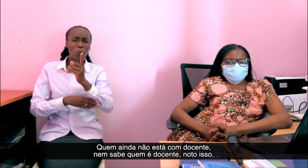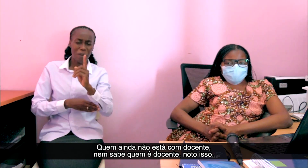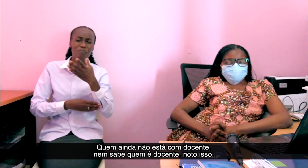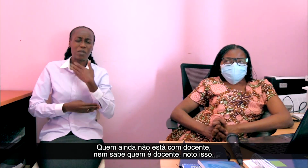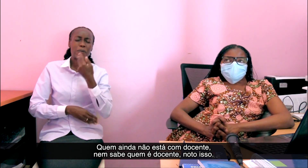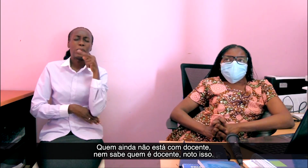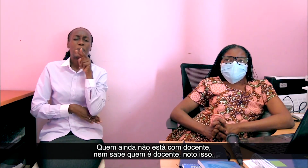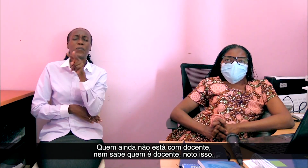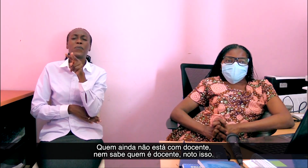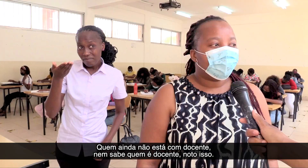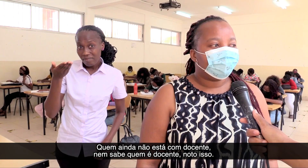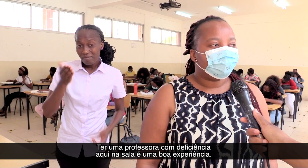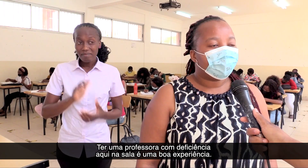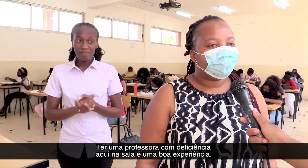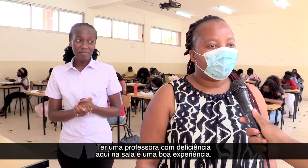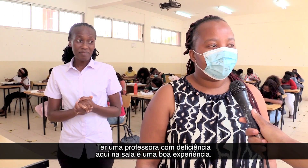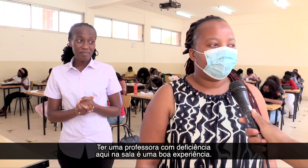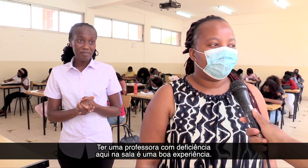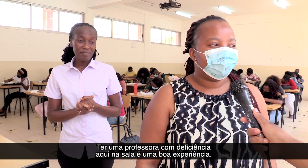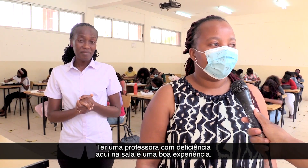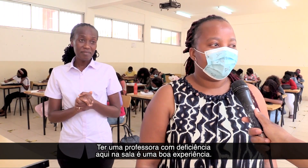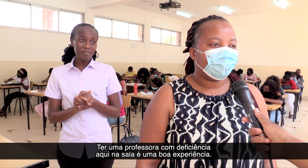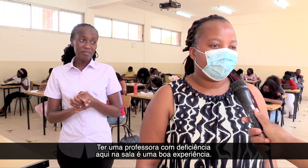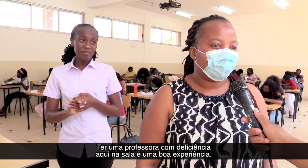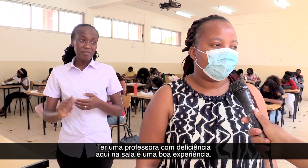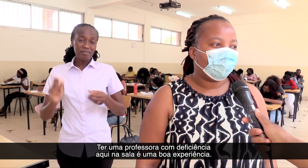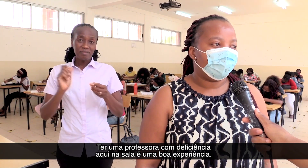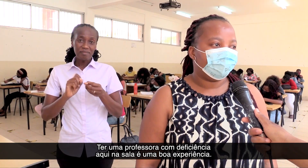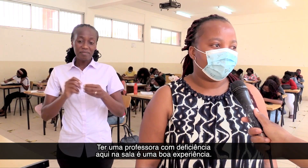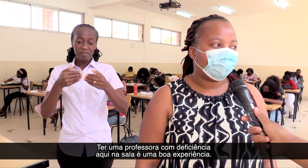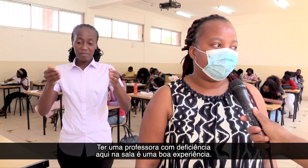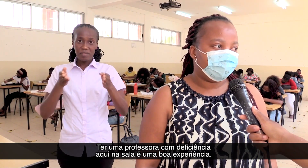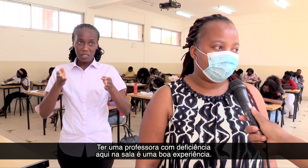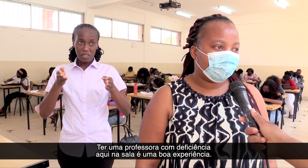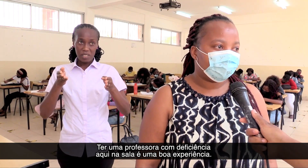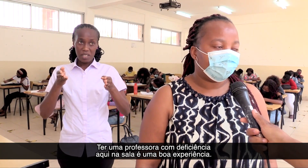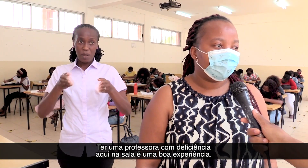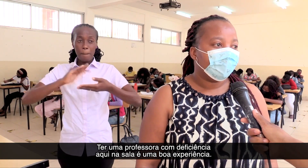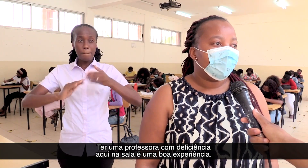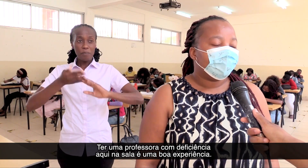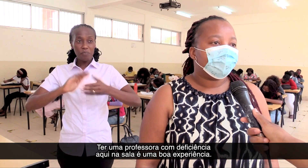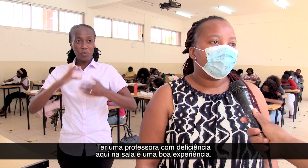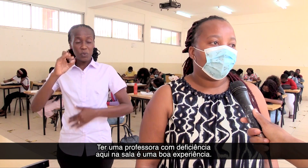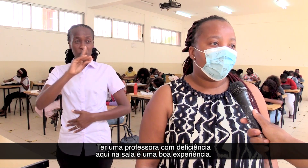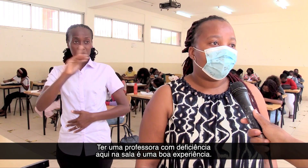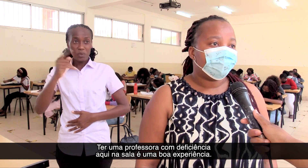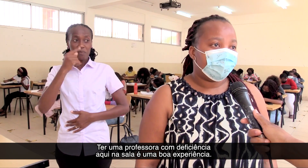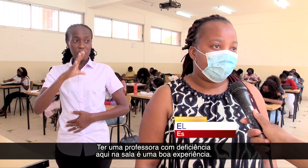isso. Para falar de ter aqui na sala uma professora com deficiência, dizer que é uma boa